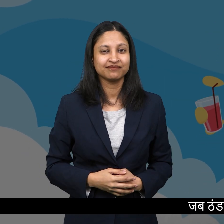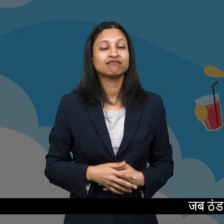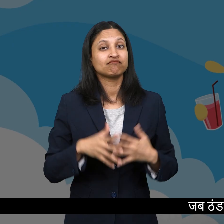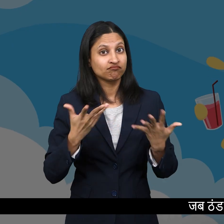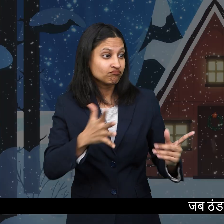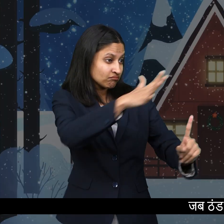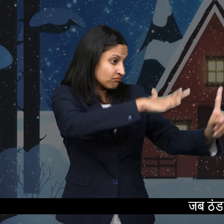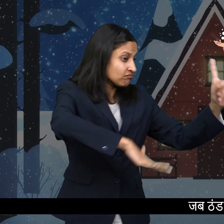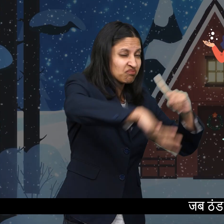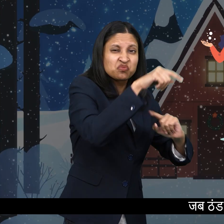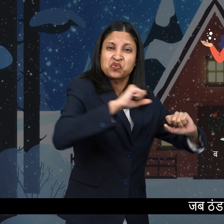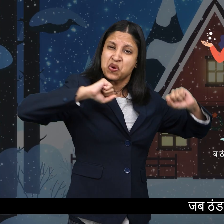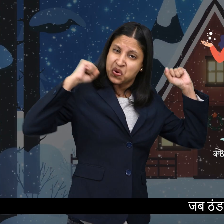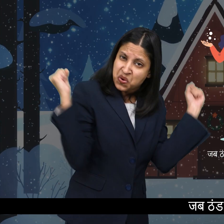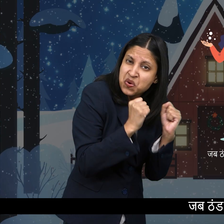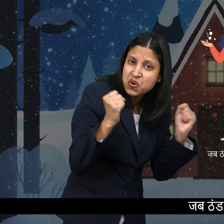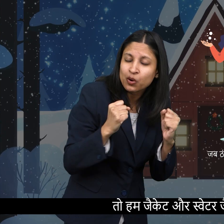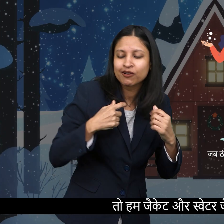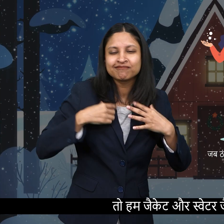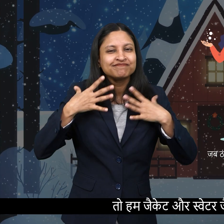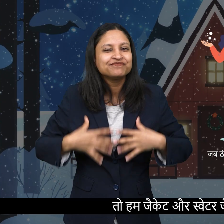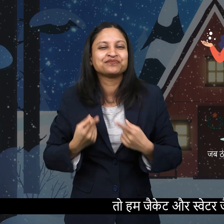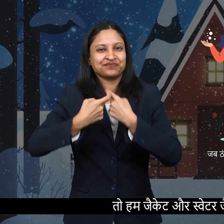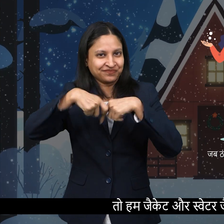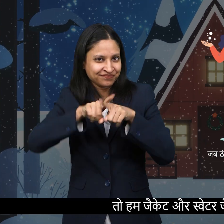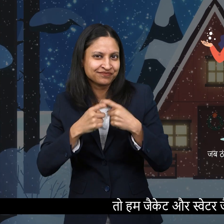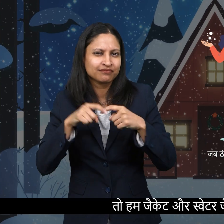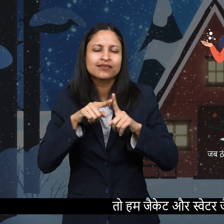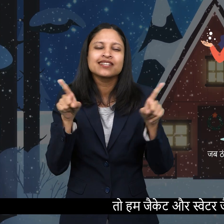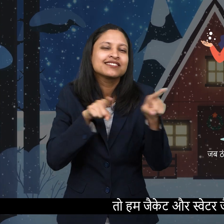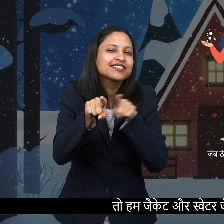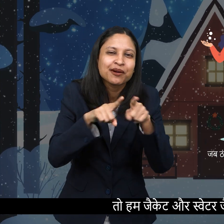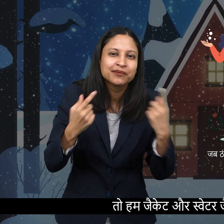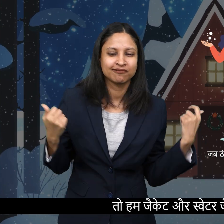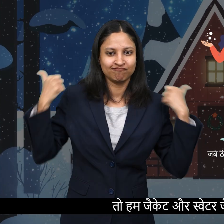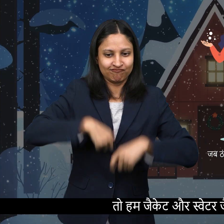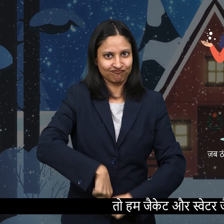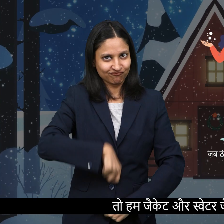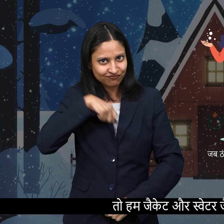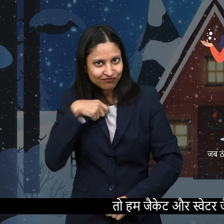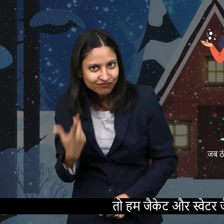जब ठंड होती है तो हम जैकेट और स्वेटर जैसे ऊनी कपड़े पहनते हैं।